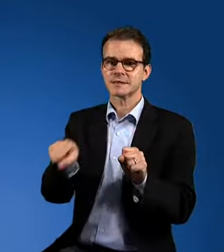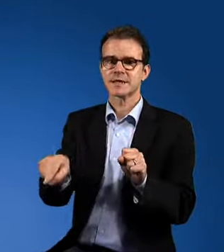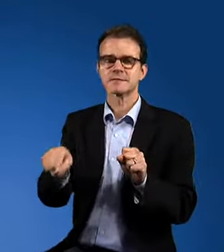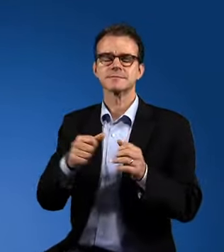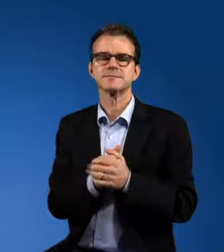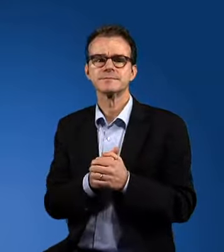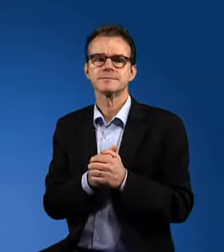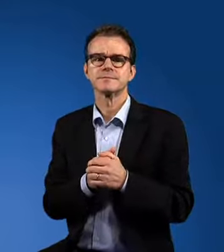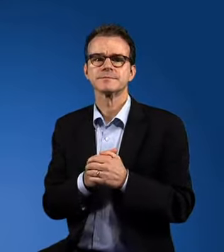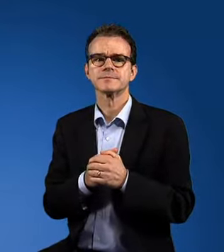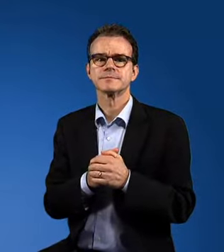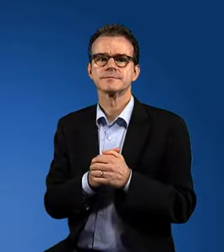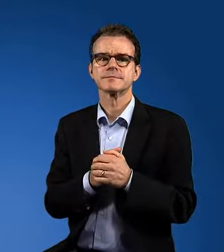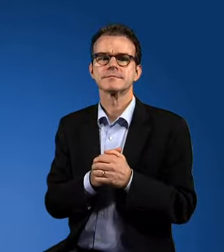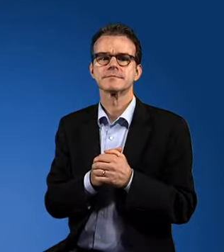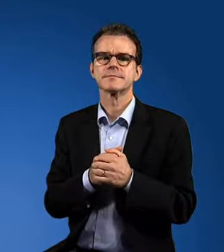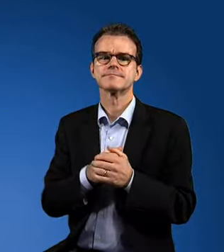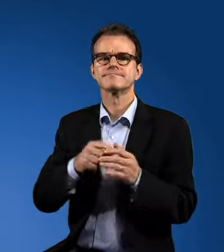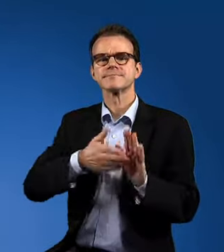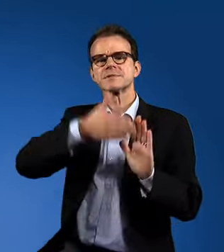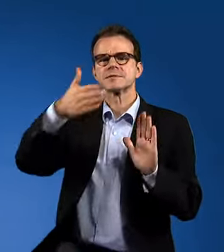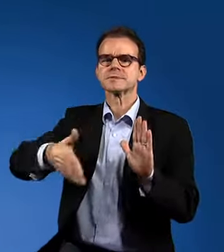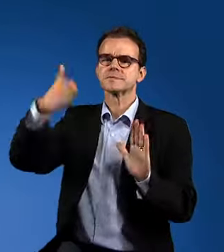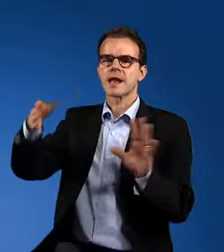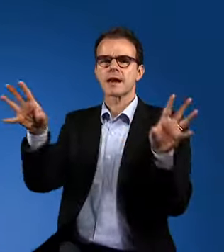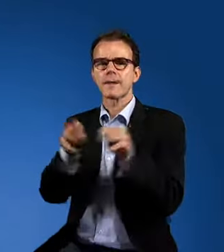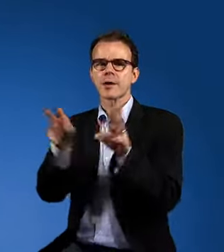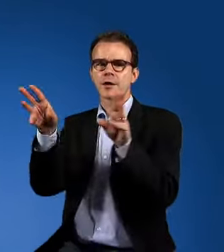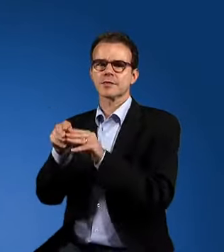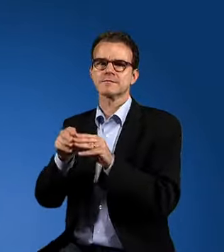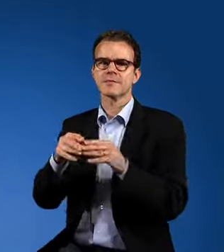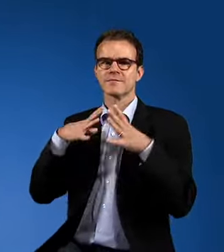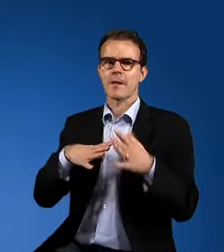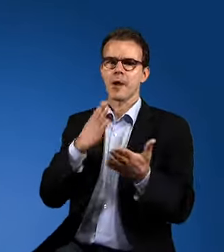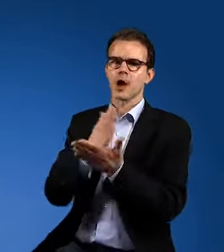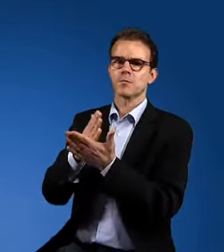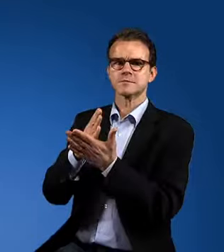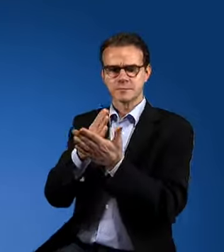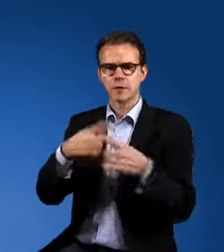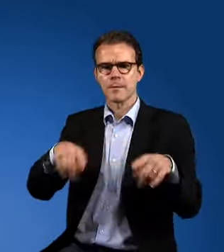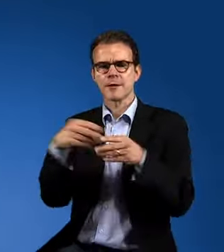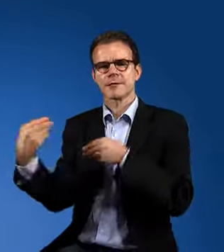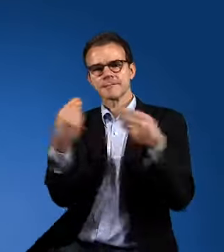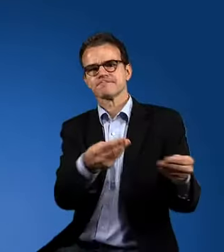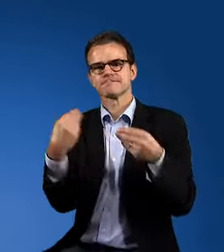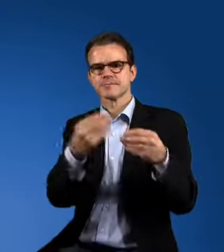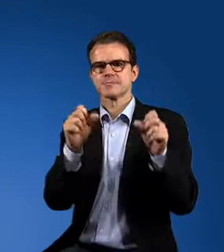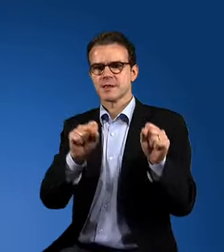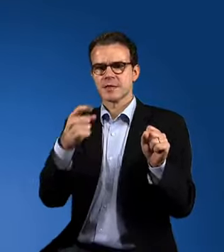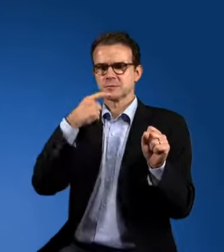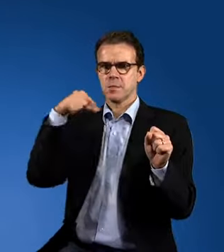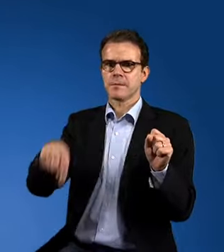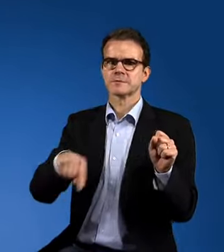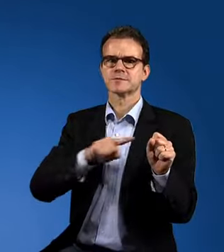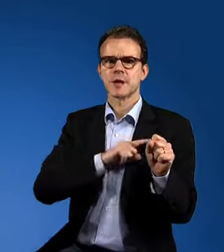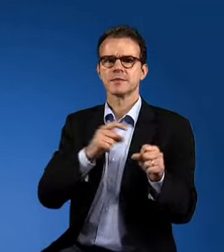seurantajärjestelmän. Eli Suomen pitää antaa määräaikaisraportteja tälle vammaisten oikeuksien komitealle, että